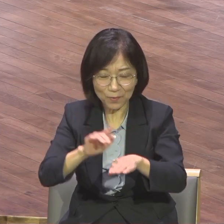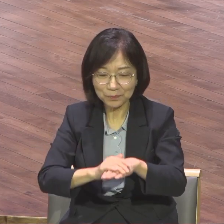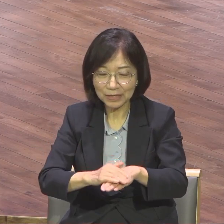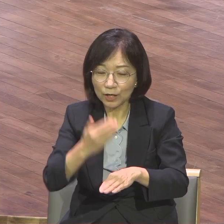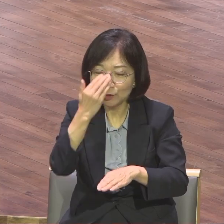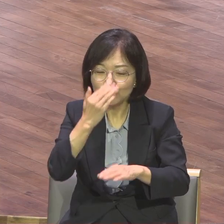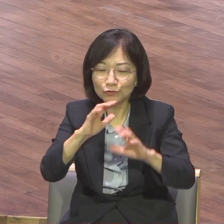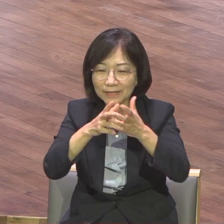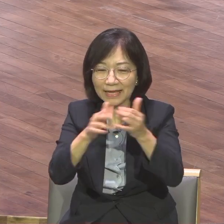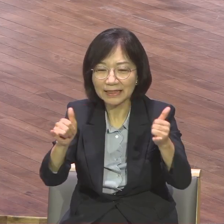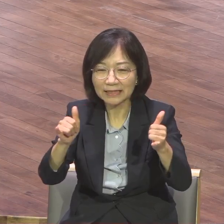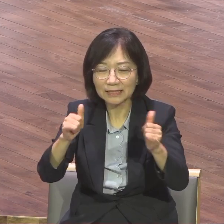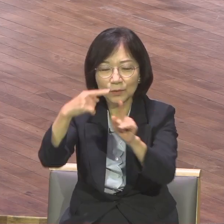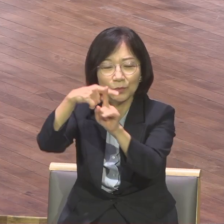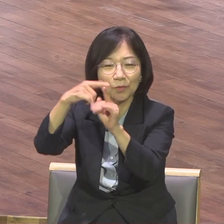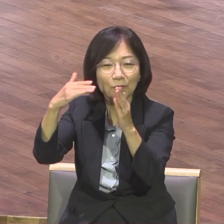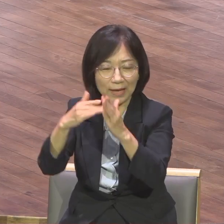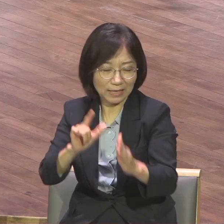교회입니다. 유대교 교회.